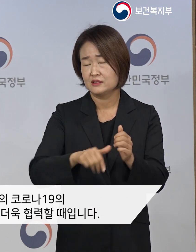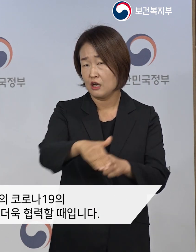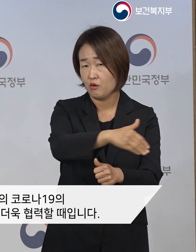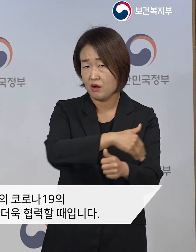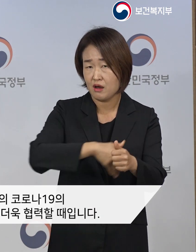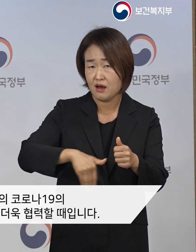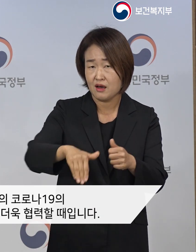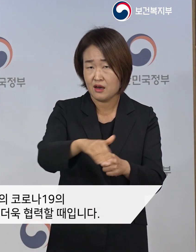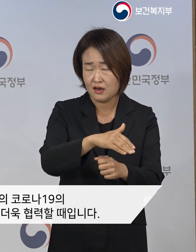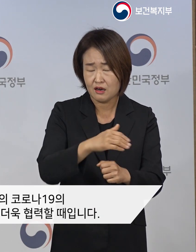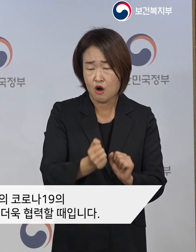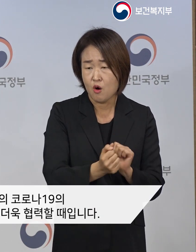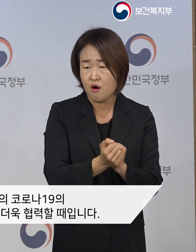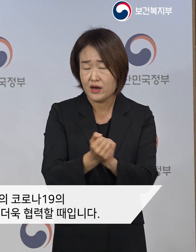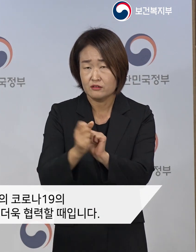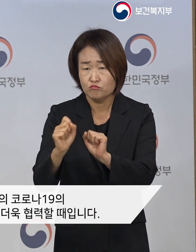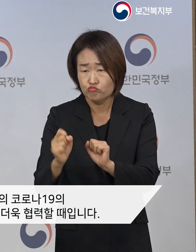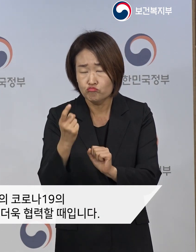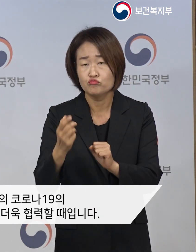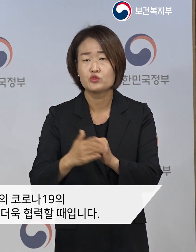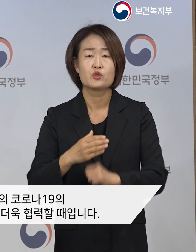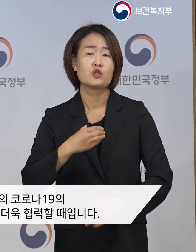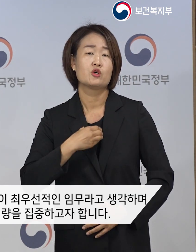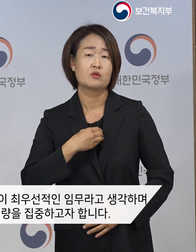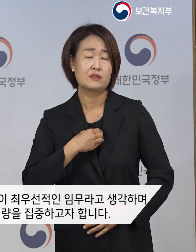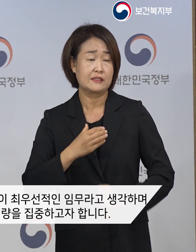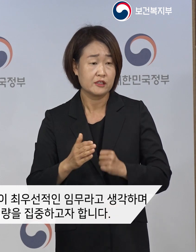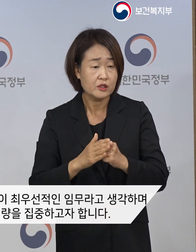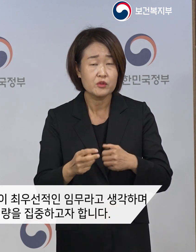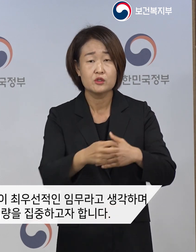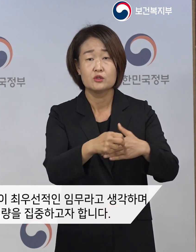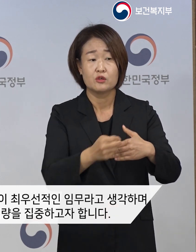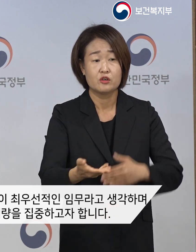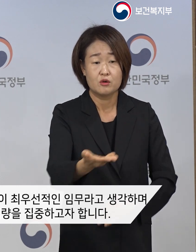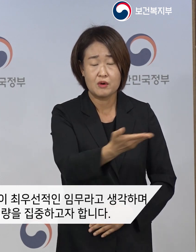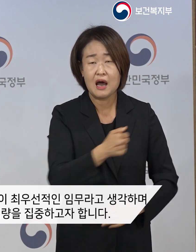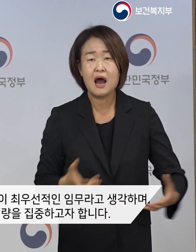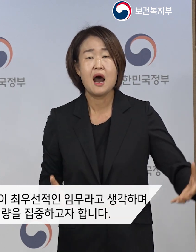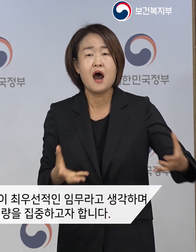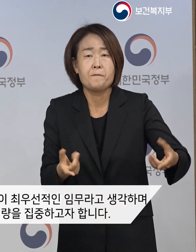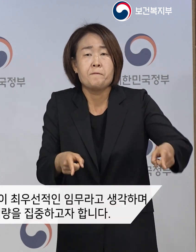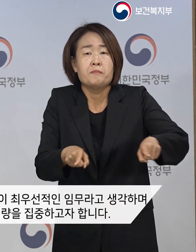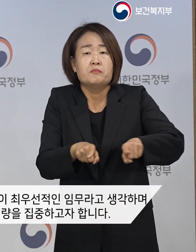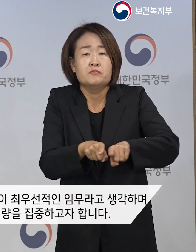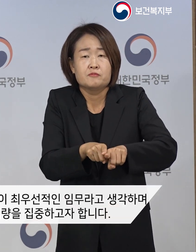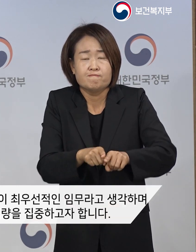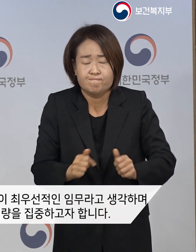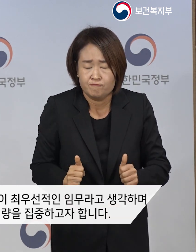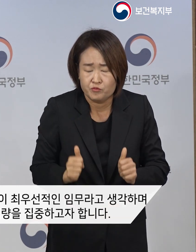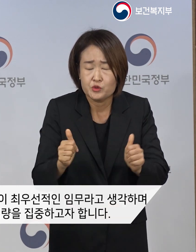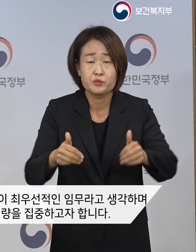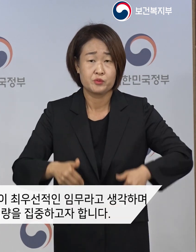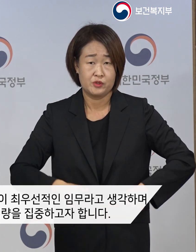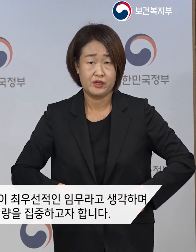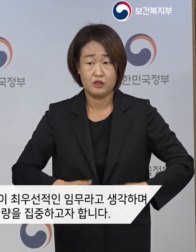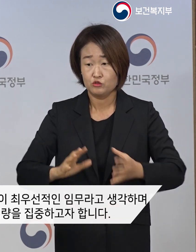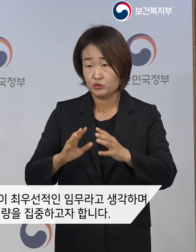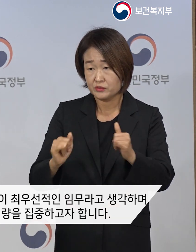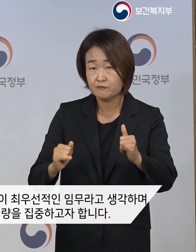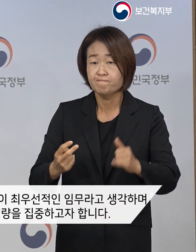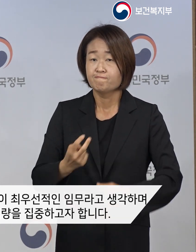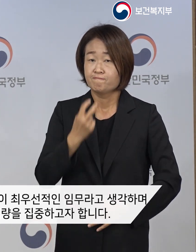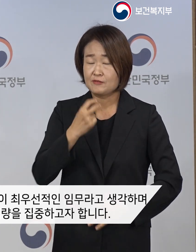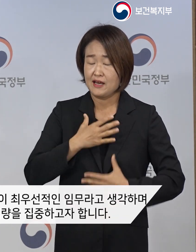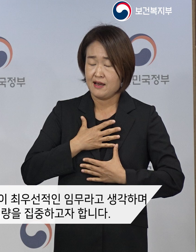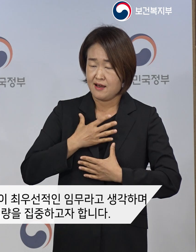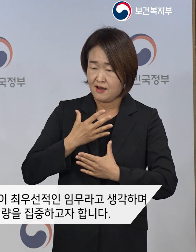정부가 더욱 협력할 때입니다. 정부는 국민들의 생명과 안전을 지키는 것이 최우선적인